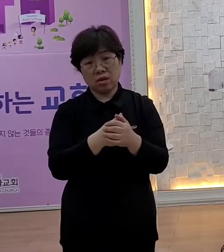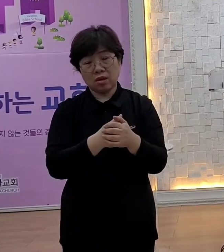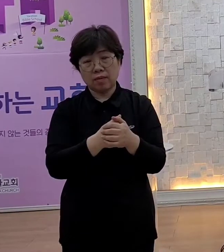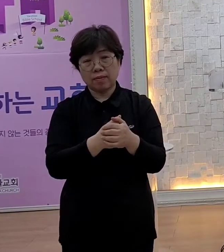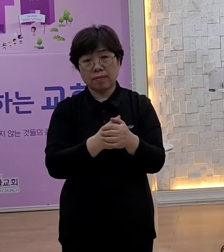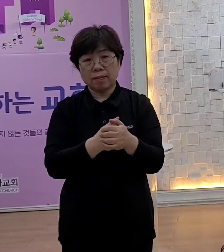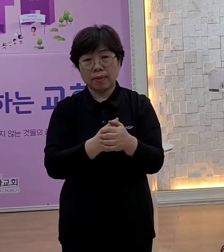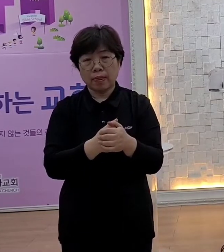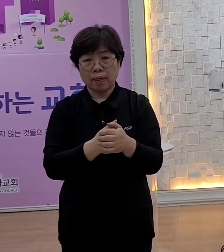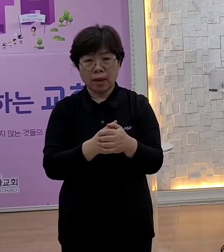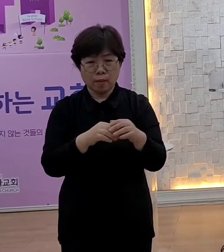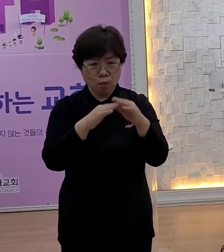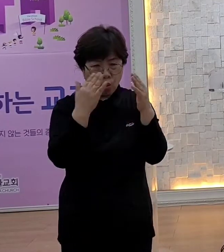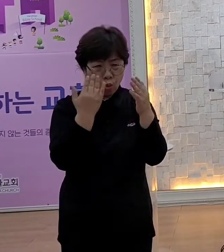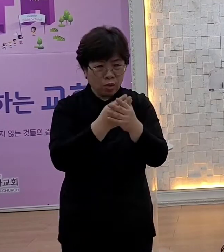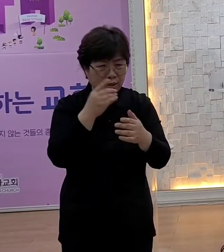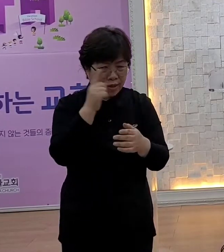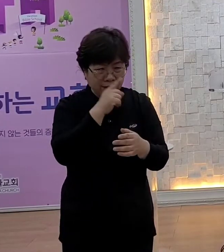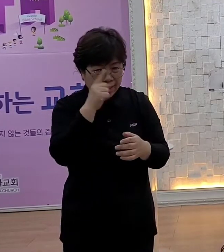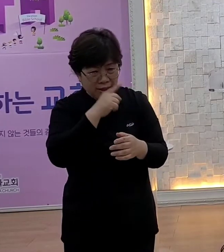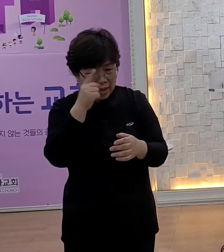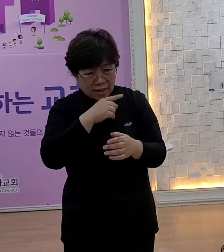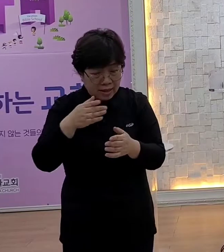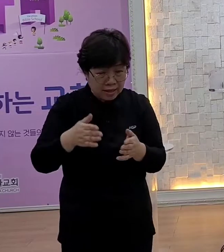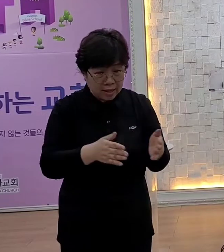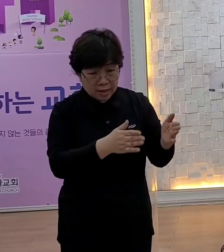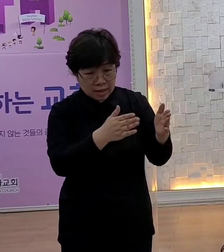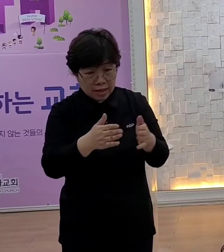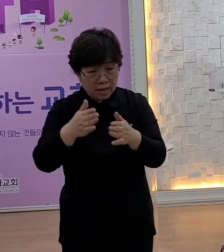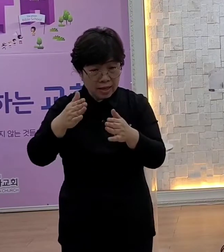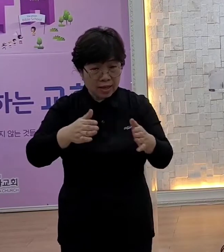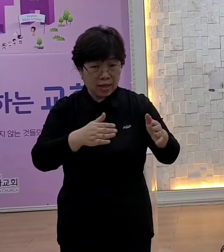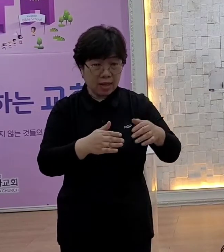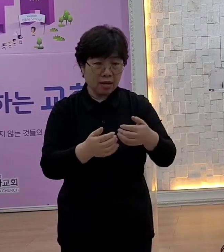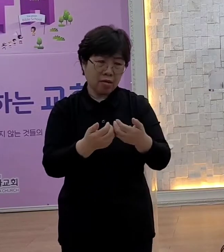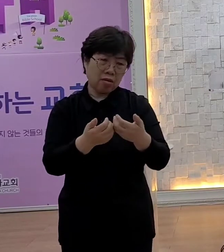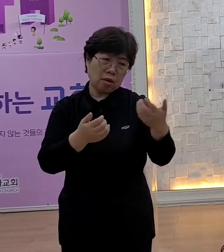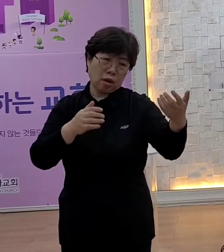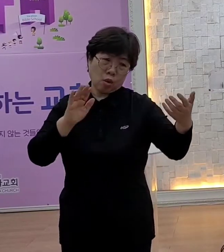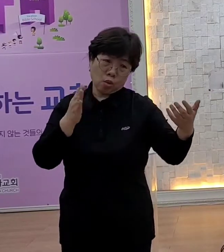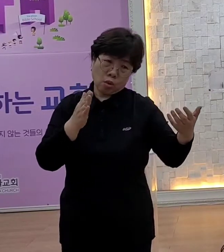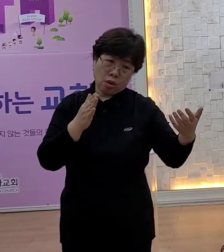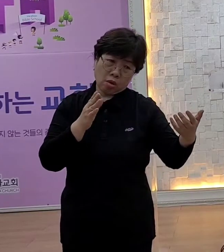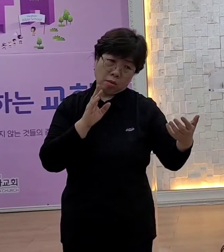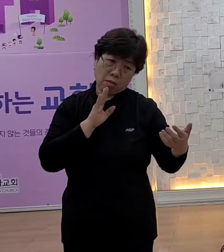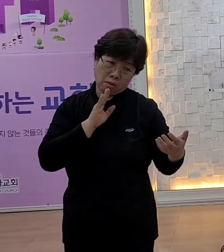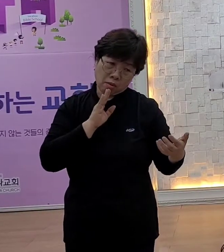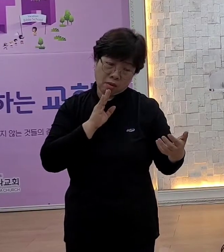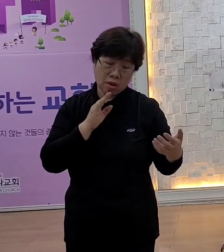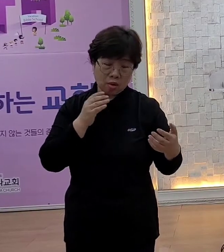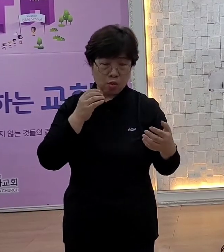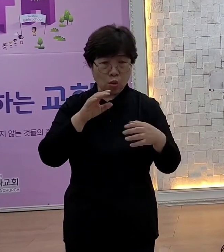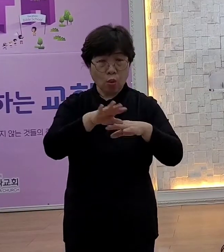온갖 악한 길과 손으로 행하는 일들이 머리끝부터 발끝까지 온 백성들의 모습이 마치